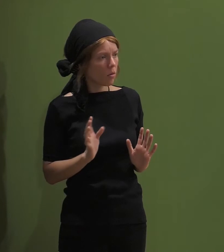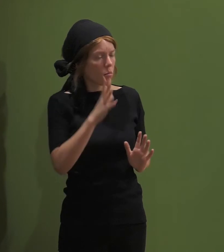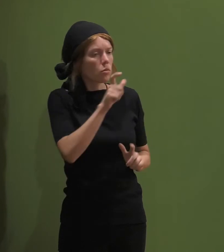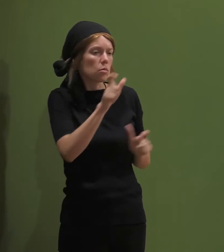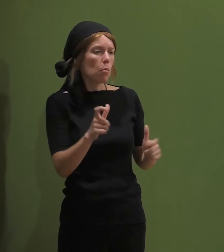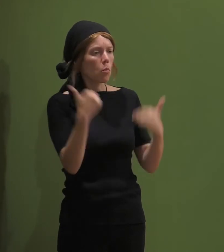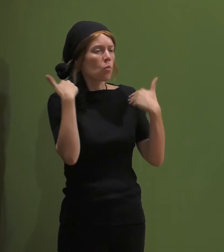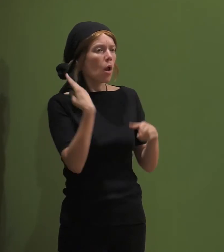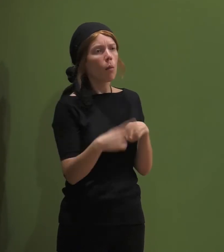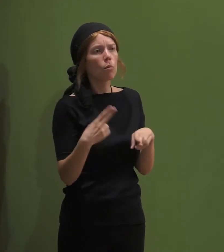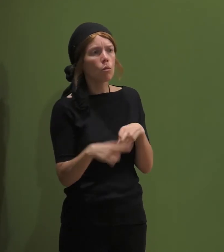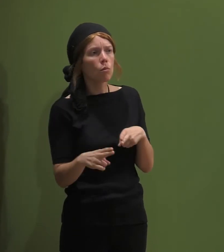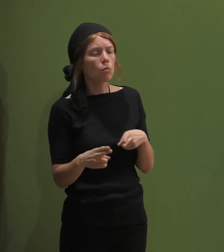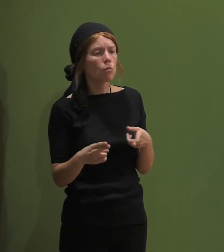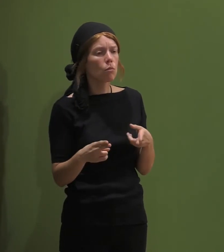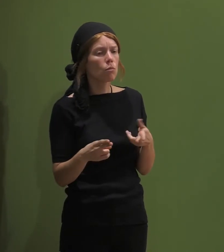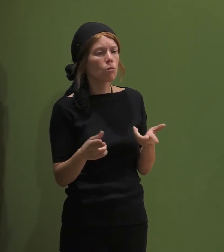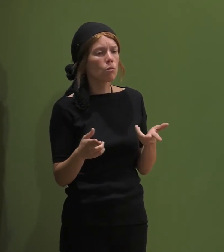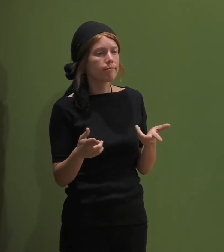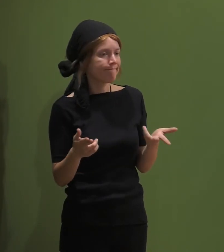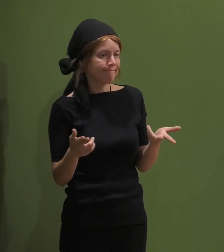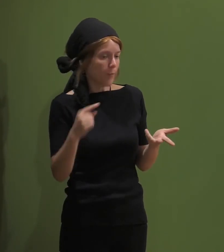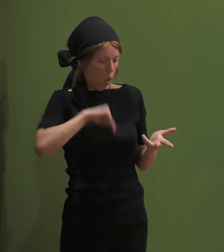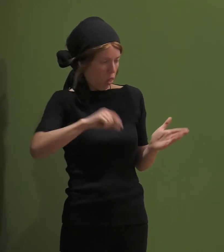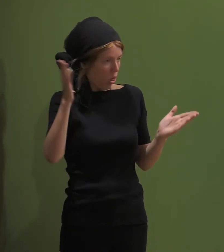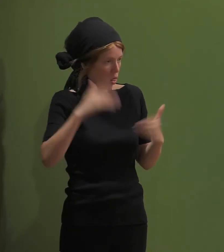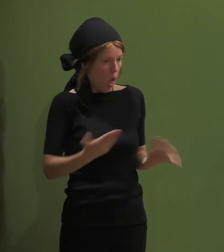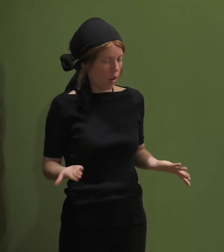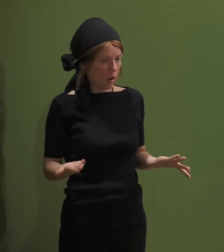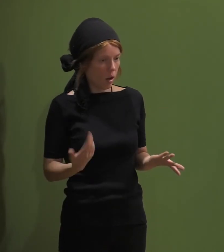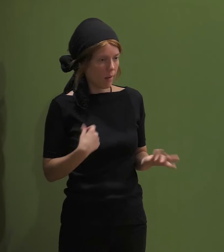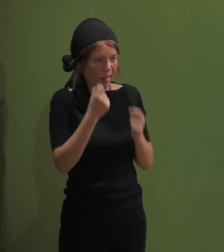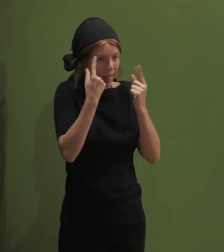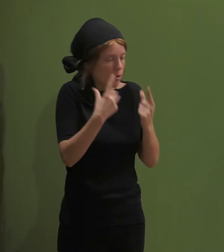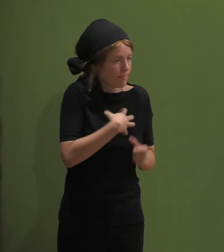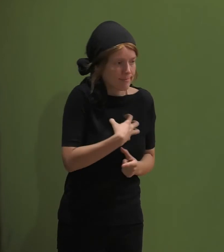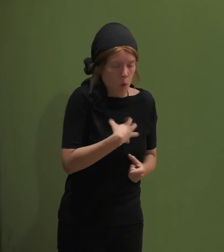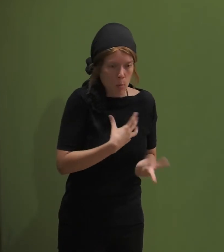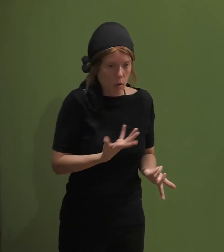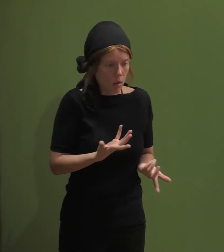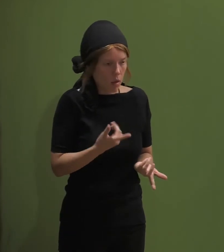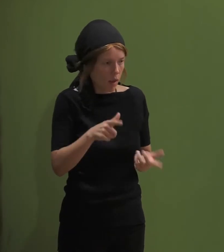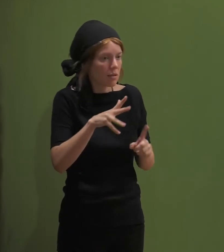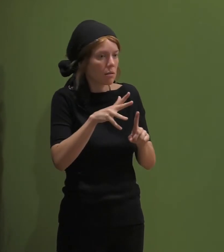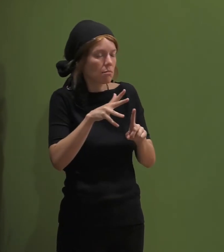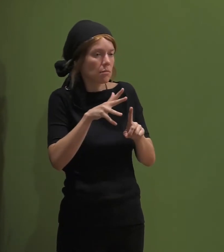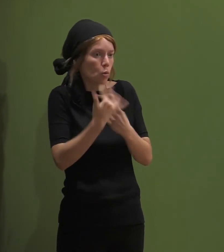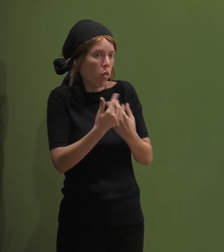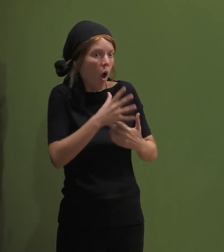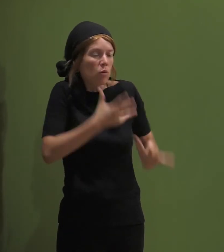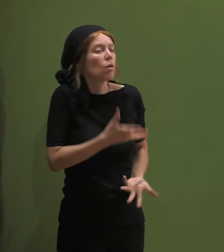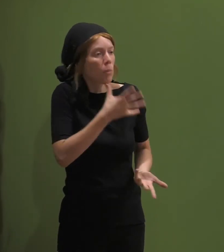responsables políticos absolutamente inconsistentes que no son capaces de darse cuenta realmente de qué va esto y a lo que